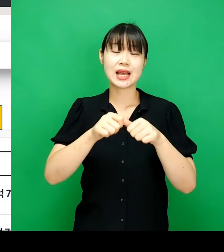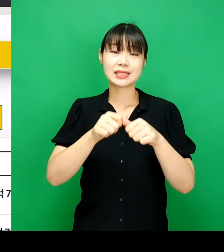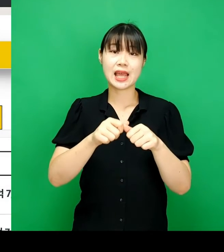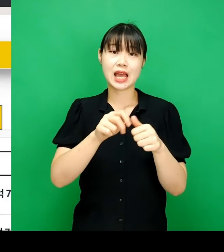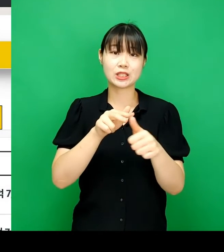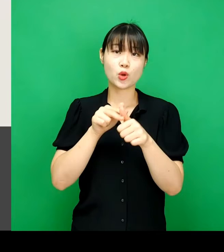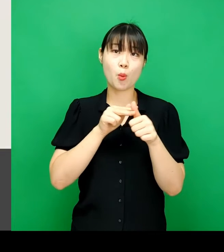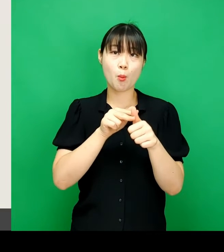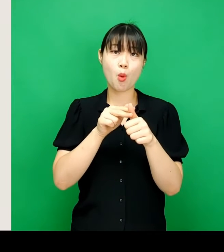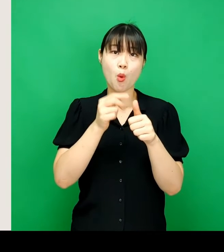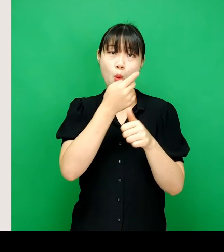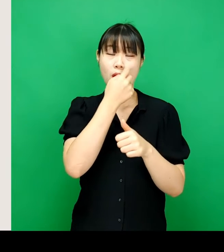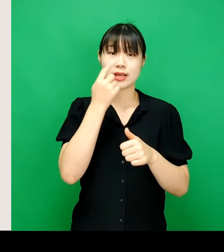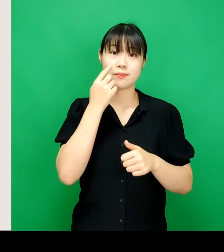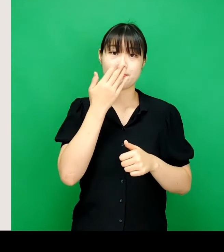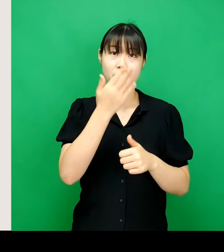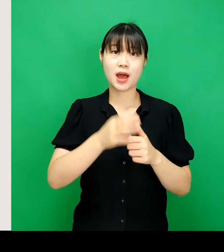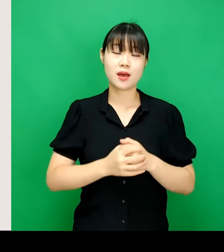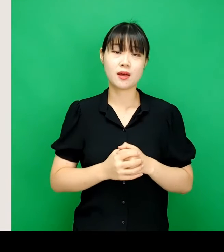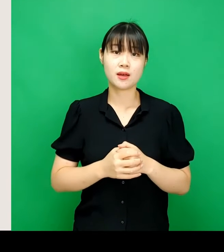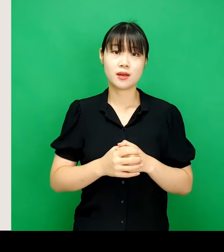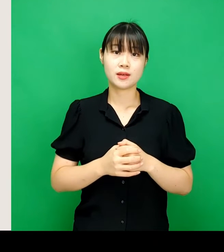자세한 정보를 확인할 수 있습니다.